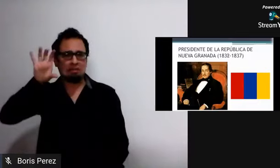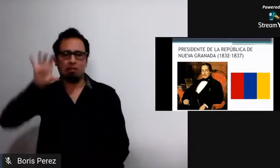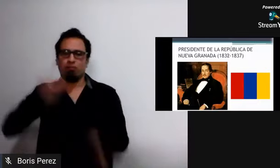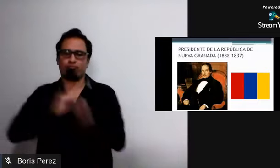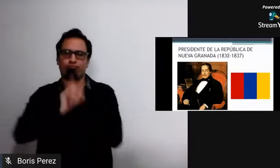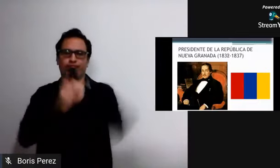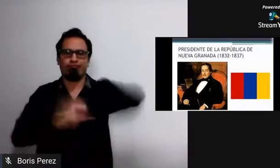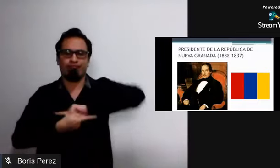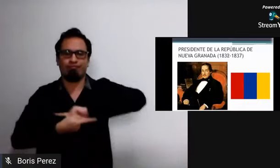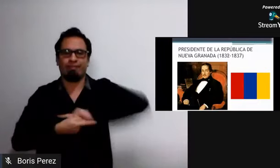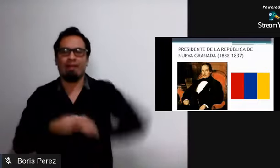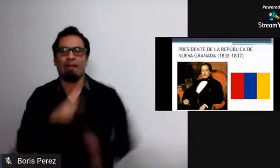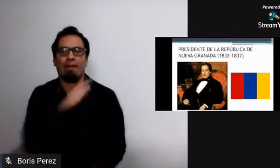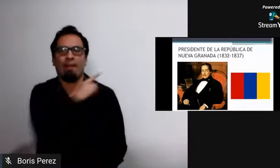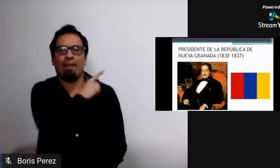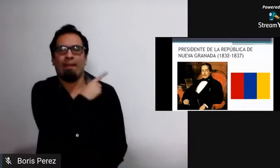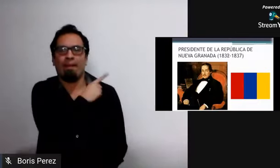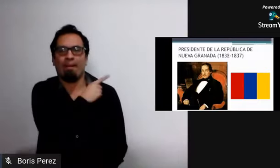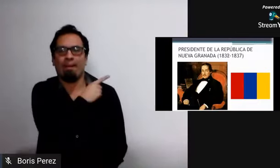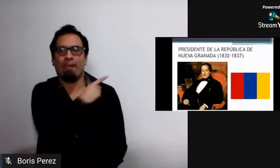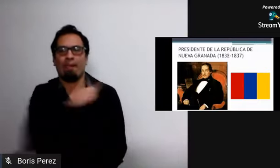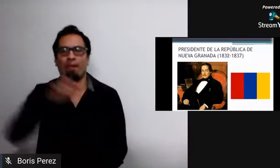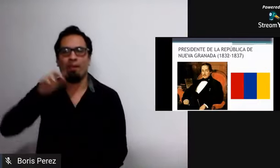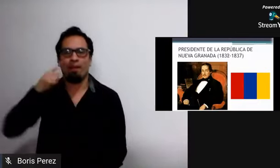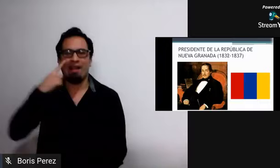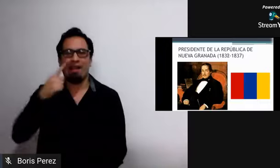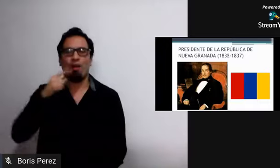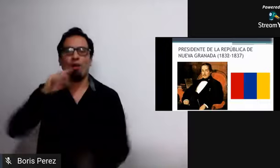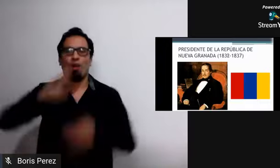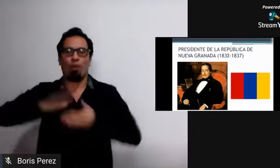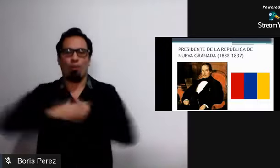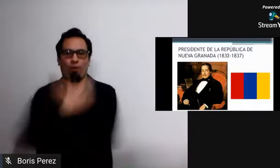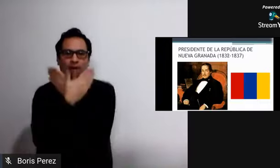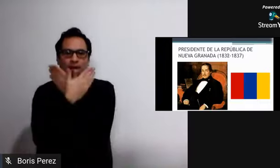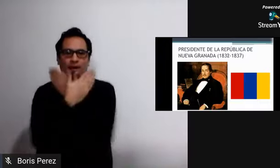territorio y se cambió a